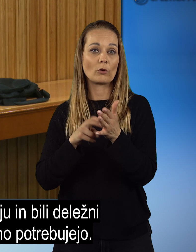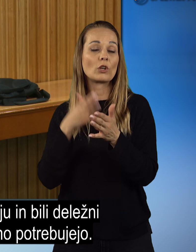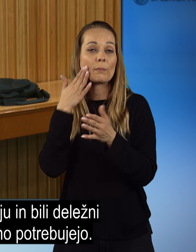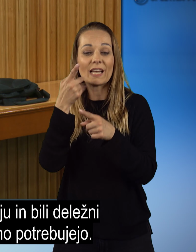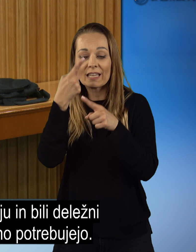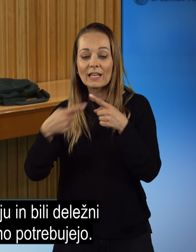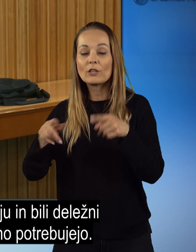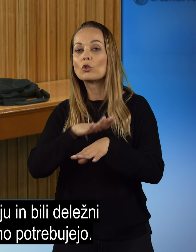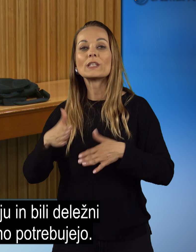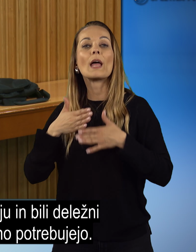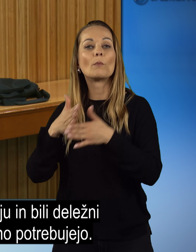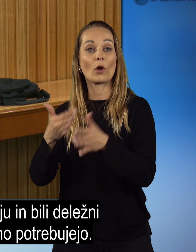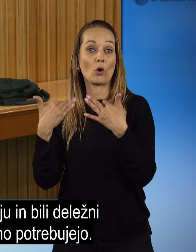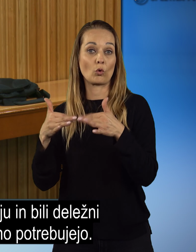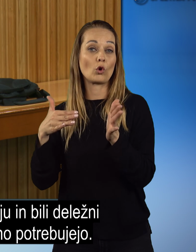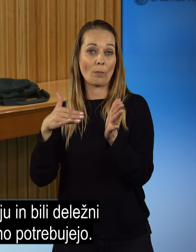bili deležni vse pomoči, ki jo nujno potrebujejo.